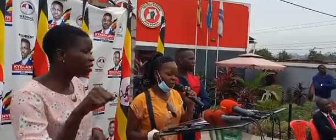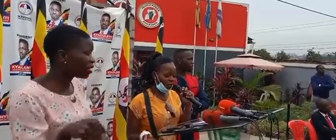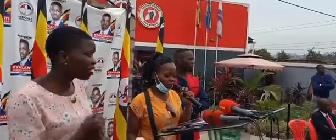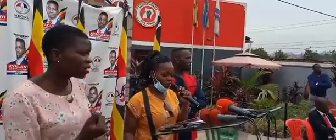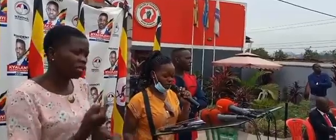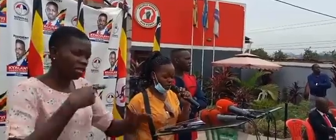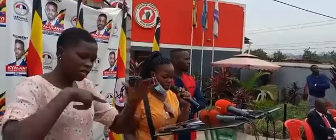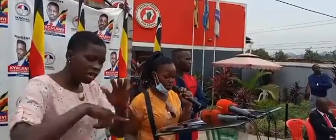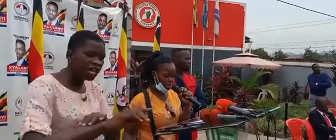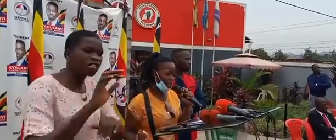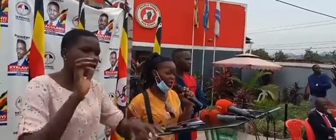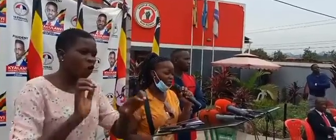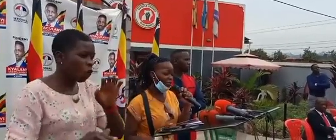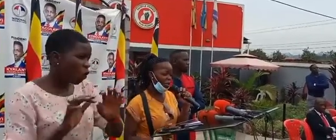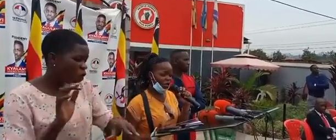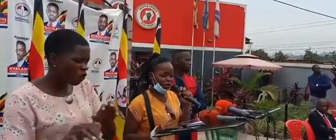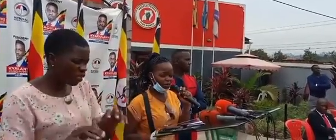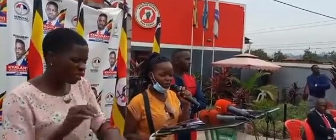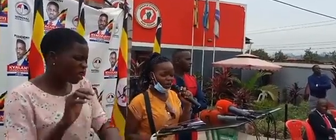nebanyingiza mu woofiisi